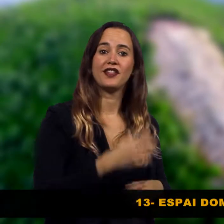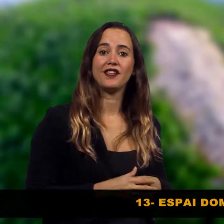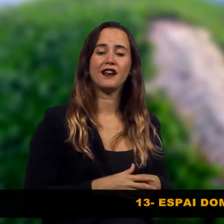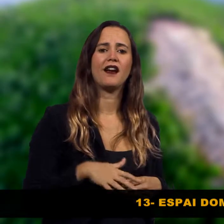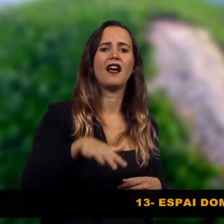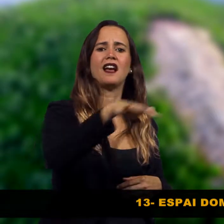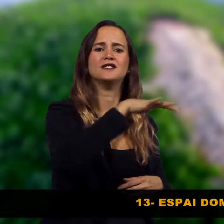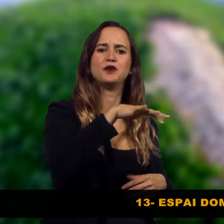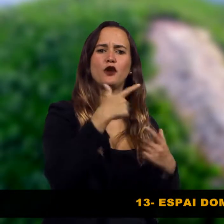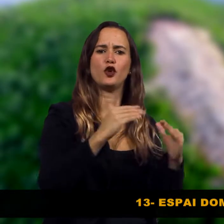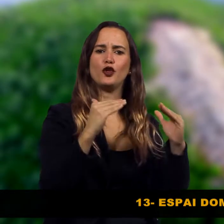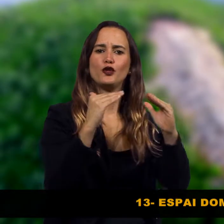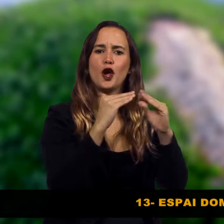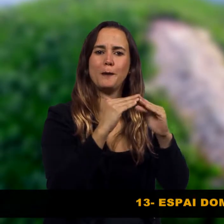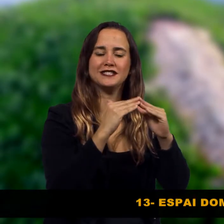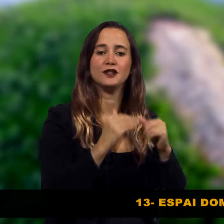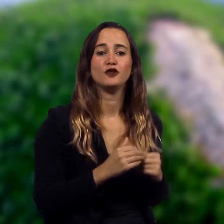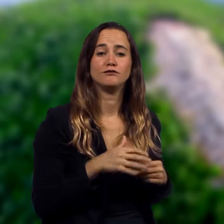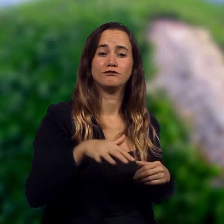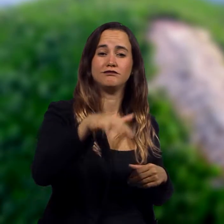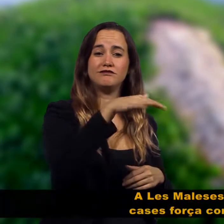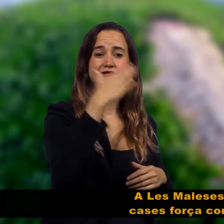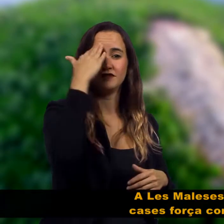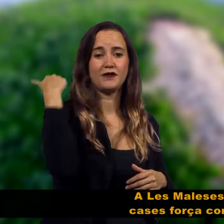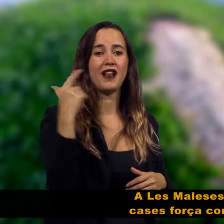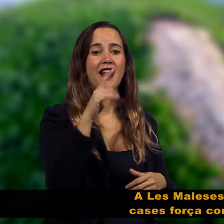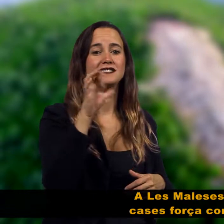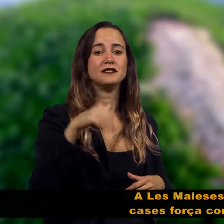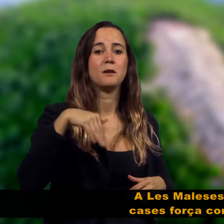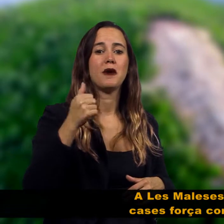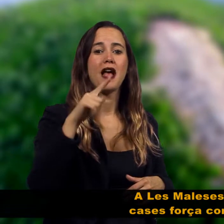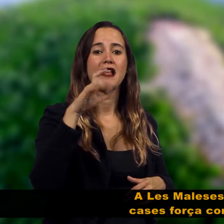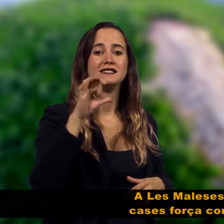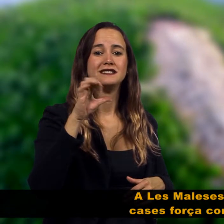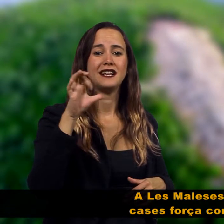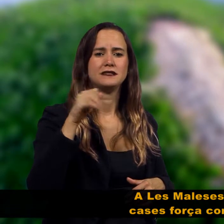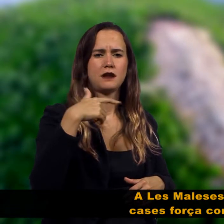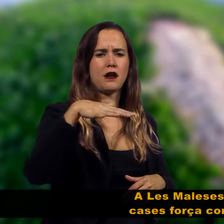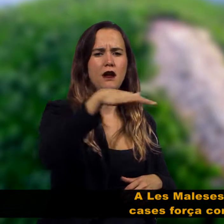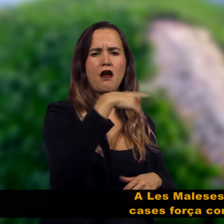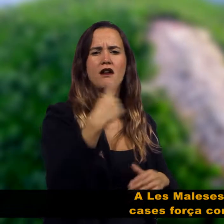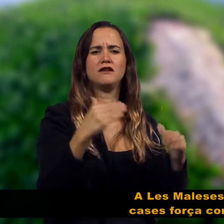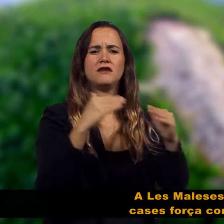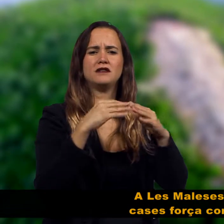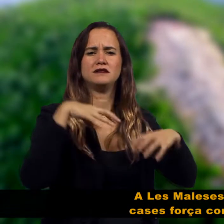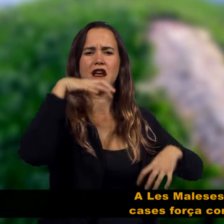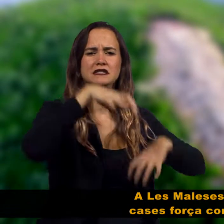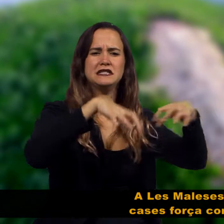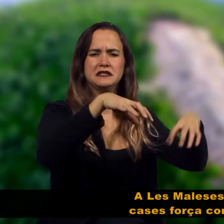13. Espai domèstic. A les Maleses trobem cases força complexes, amb espais de magatzem,